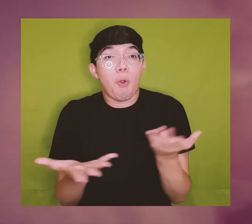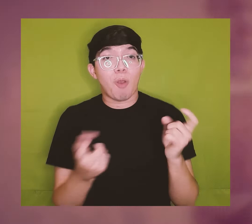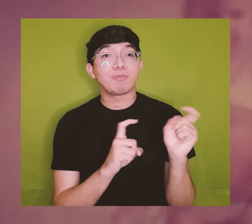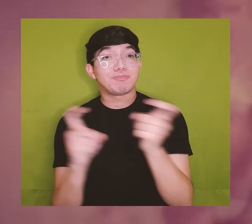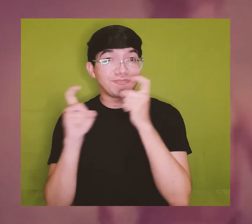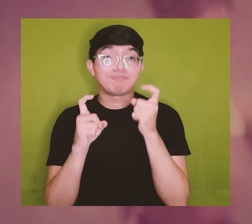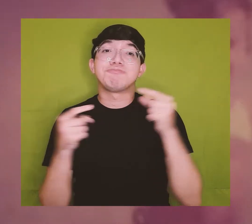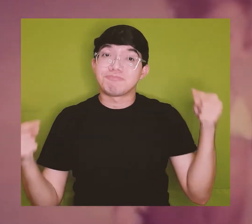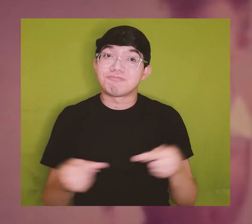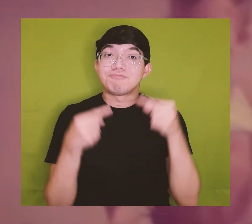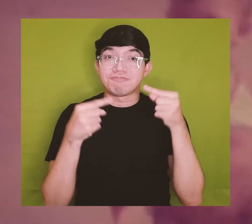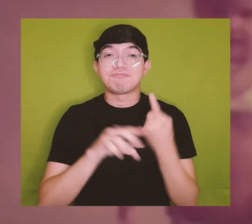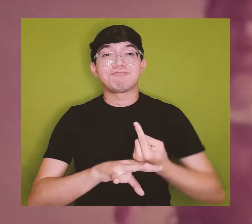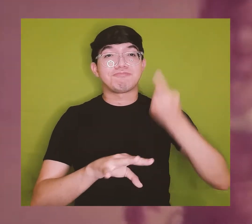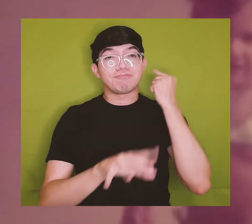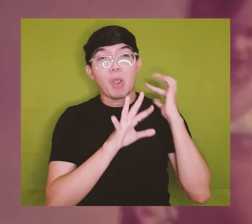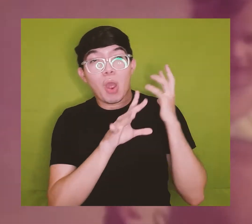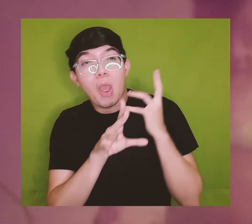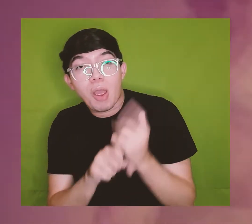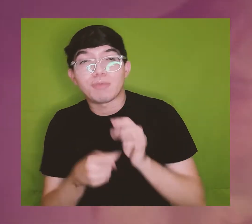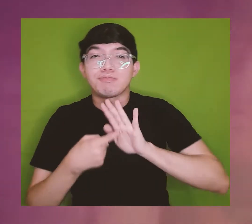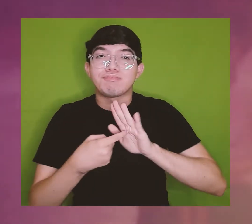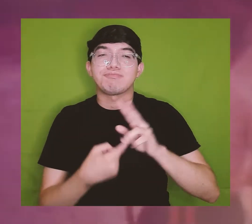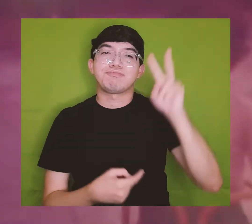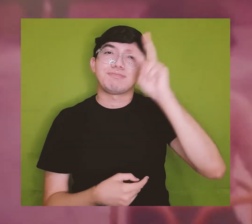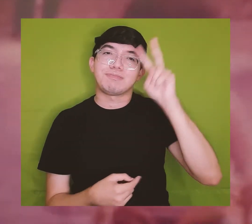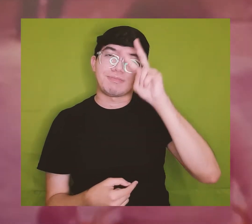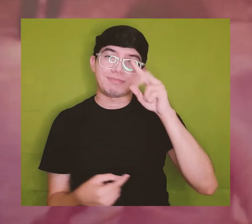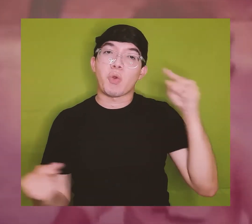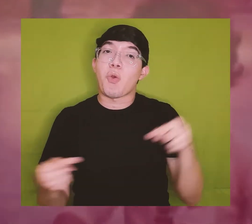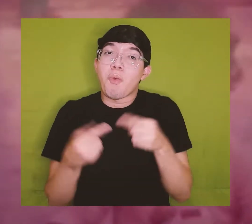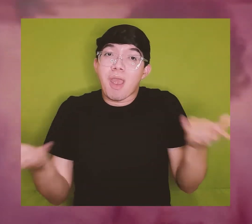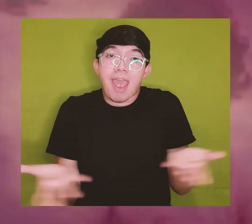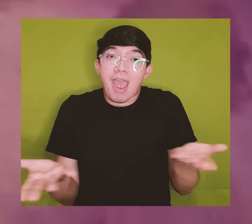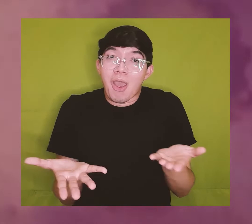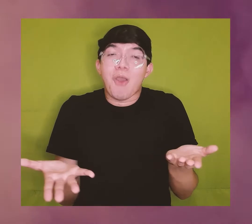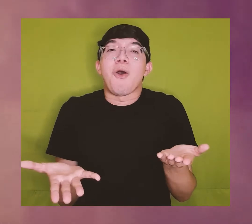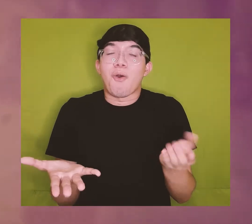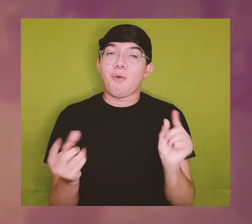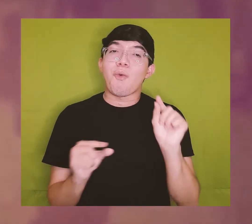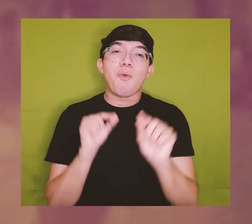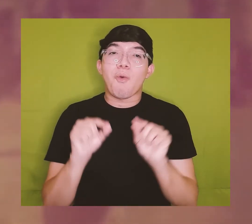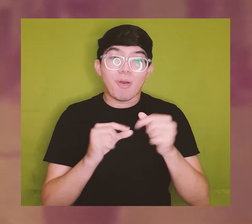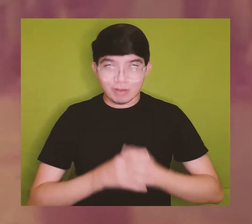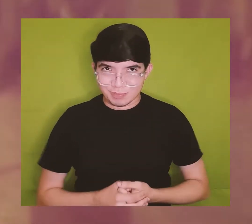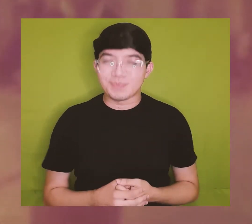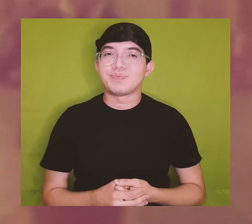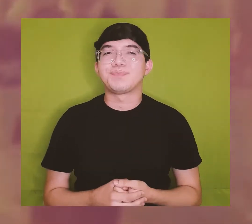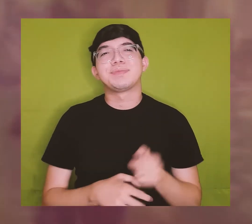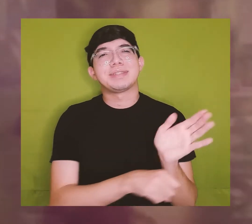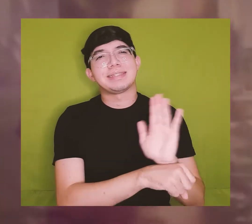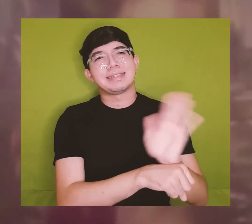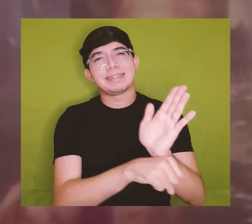memórias. E a escolha da gente trazer esse tema logo de cara é muito sobre isso, porque a gente sabe que